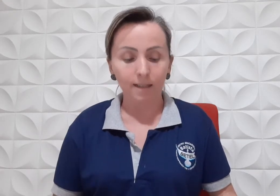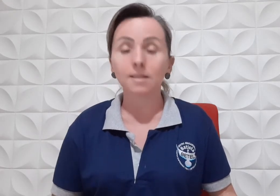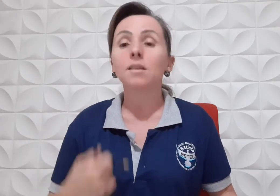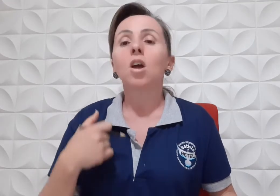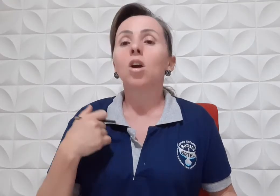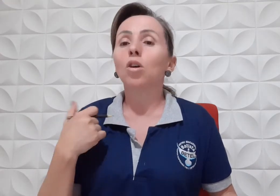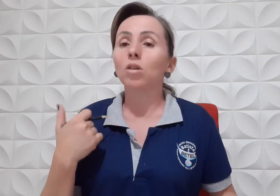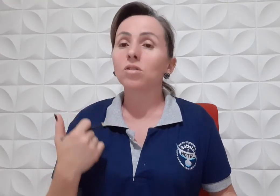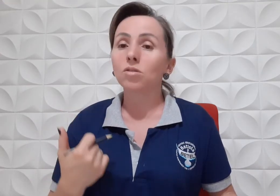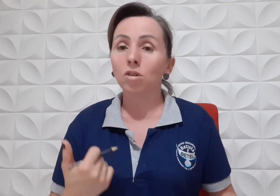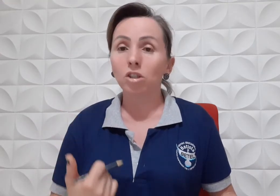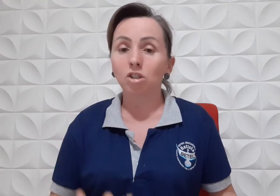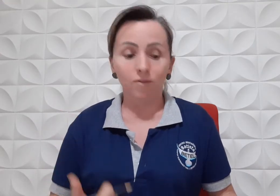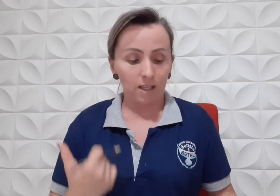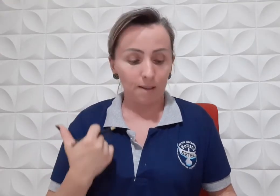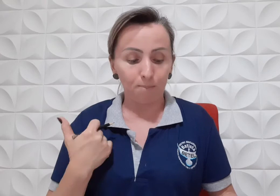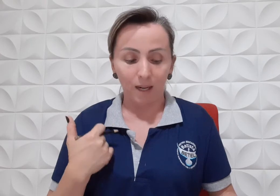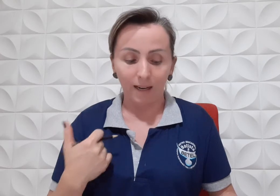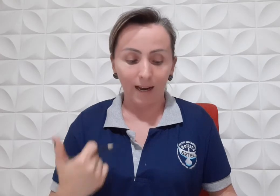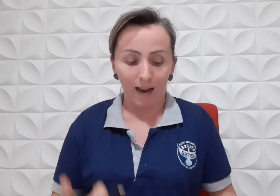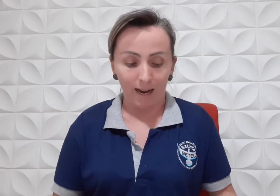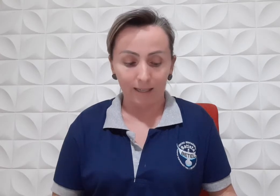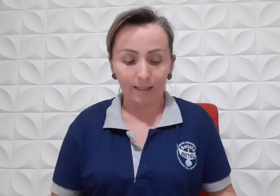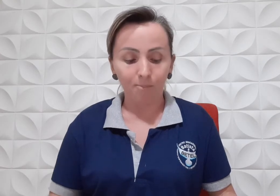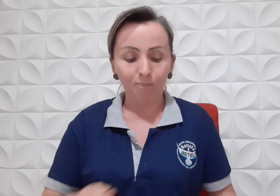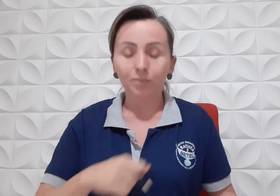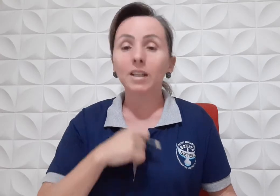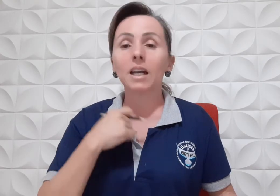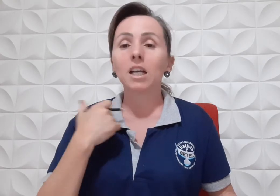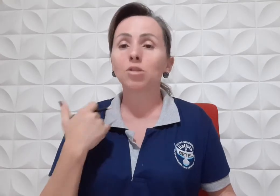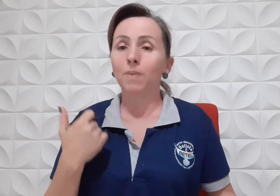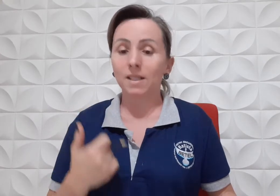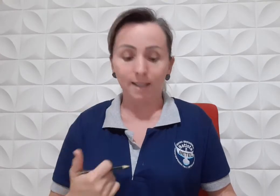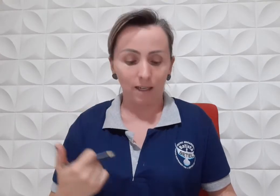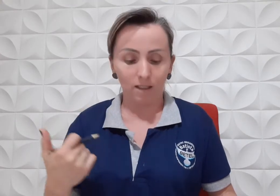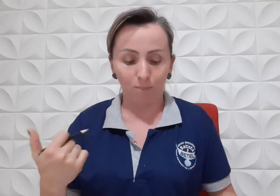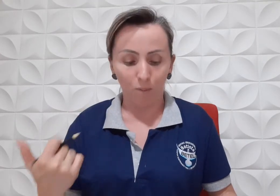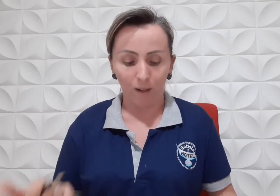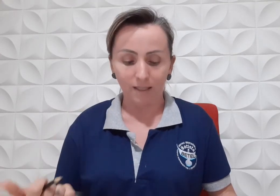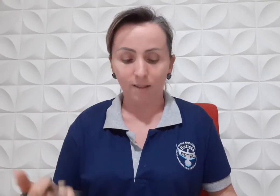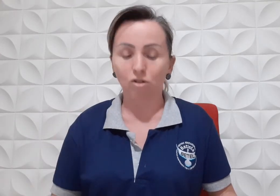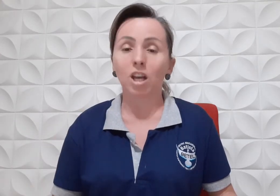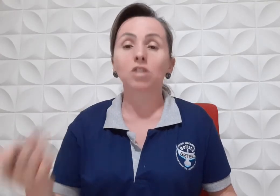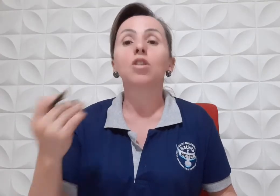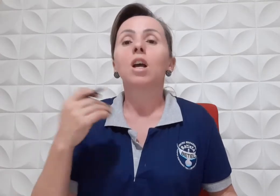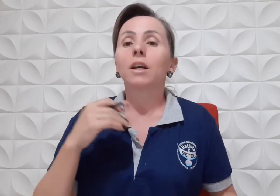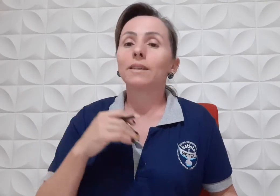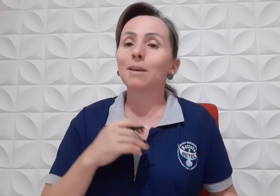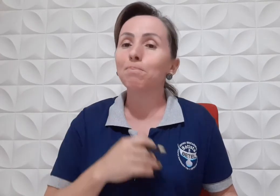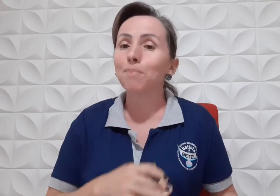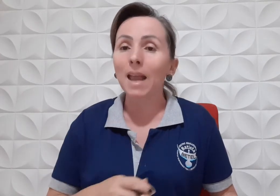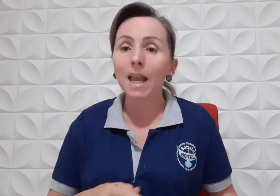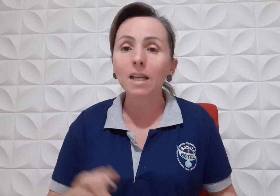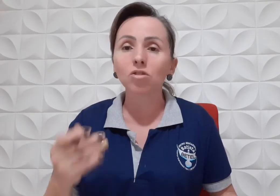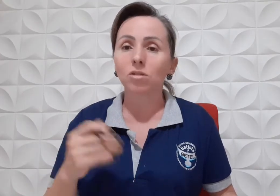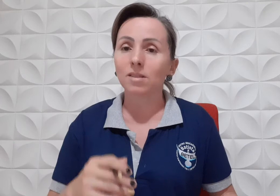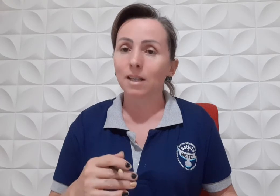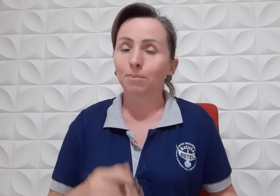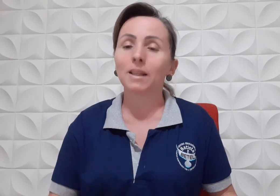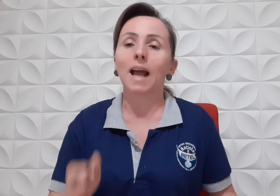terras, condições de vida precária, grande parcela da população, gente, depende dos